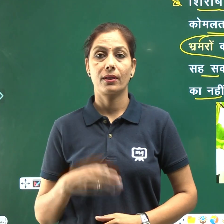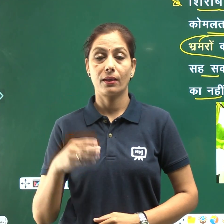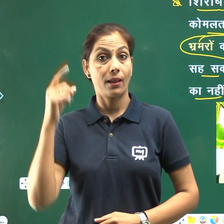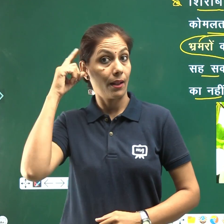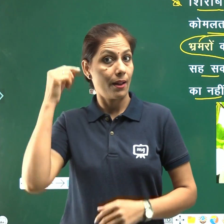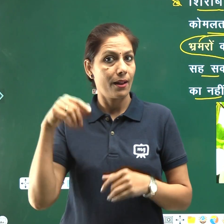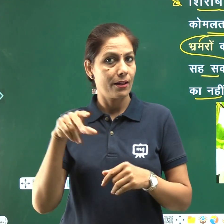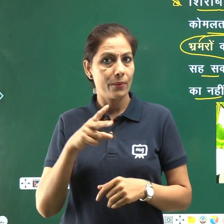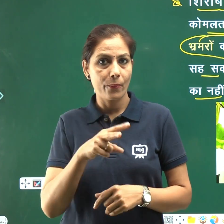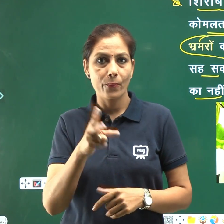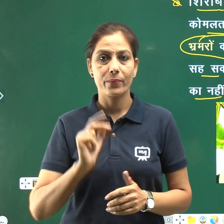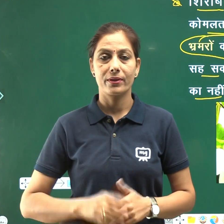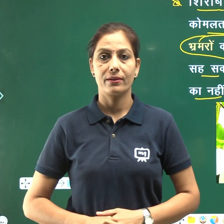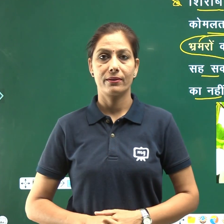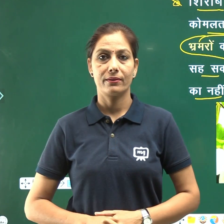ही